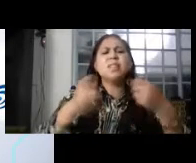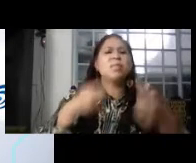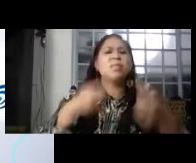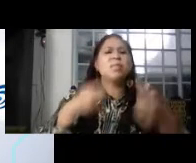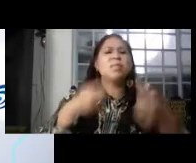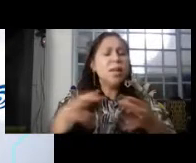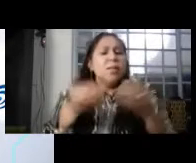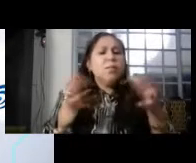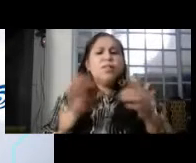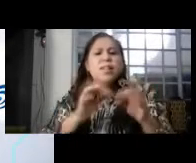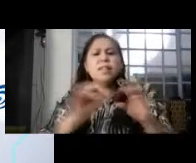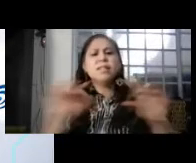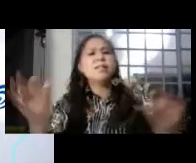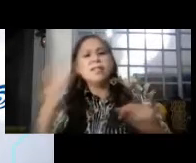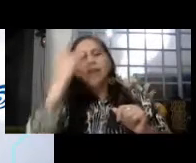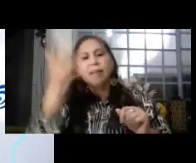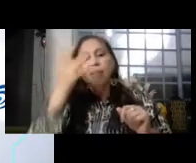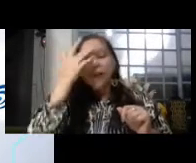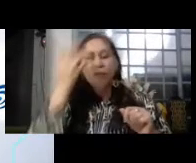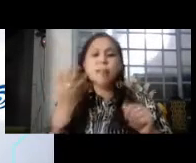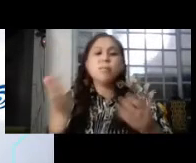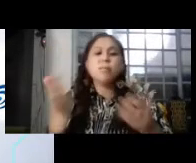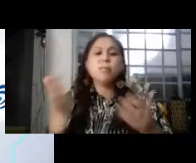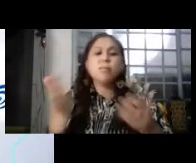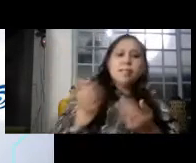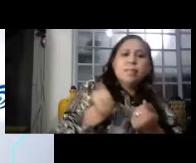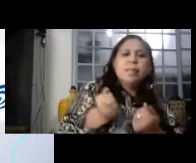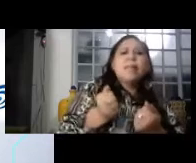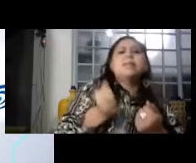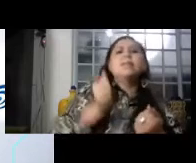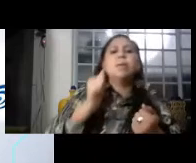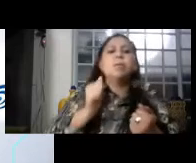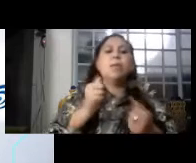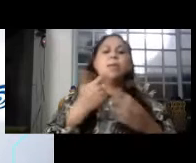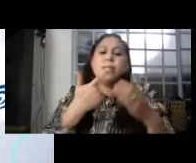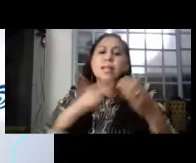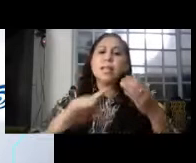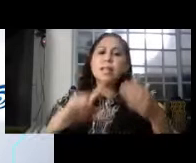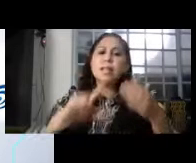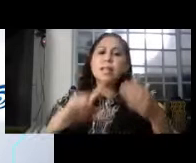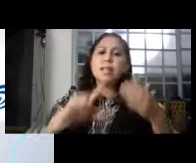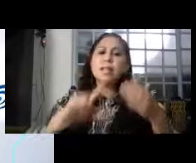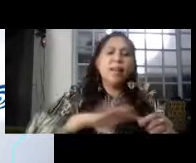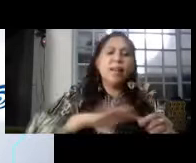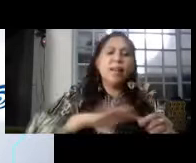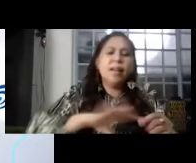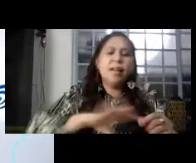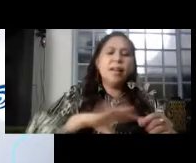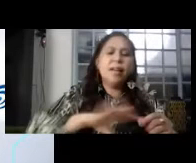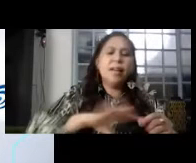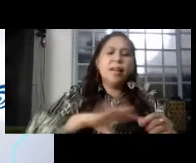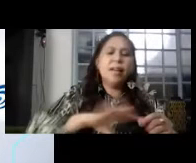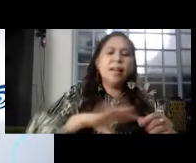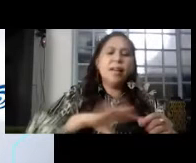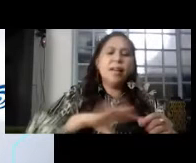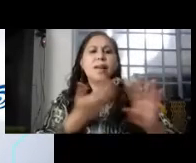sinal dessa forma? Não deveria ser assim, que é mais fácil, porque a gente quer sempre trazer para a nossa língua, que é o português, e a